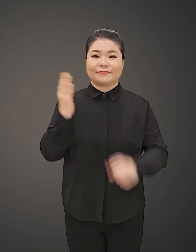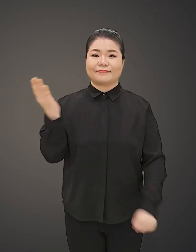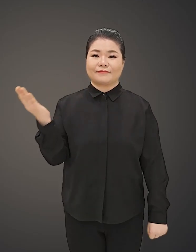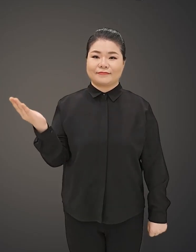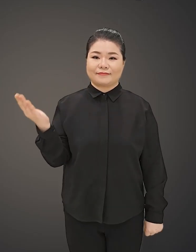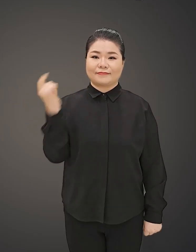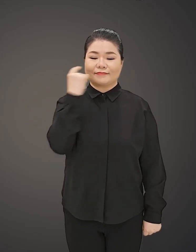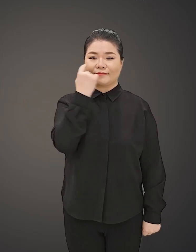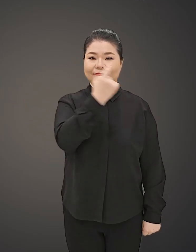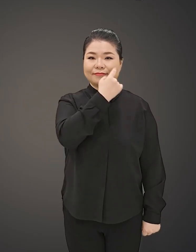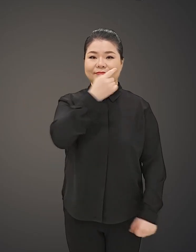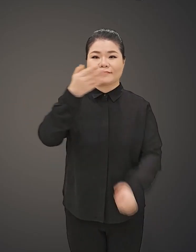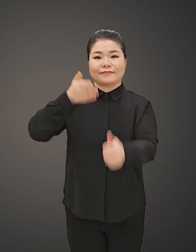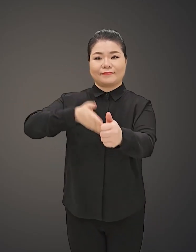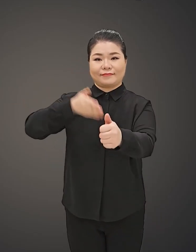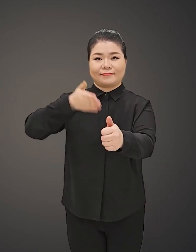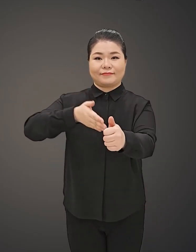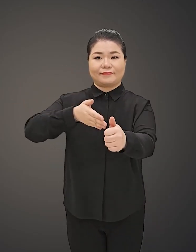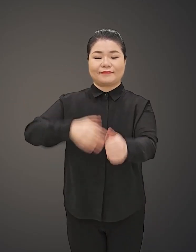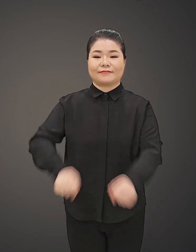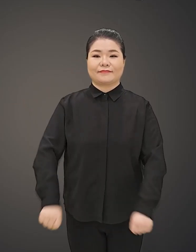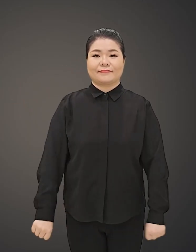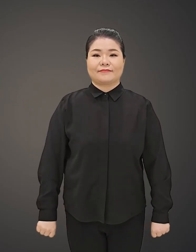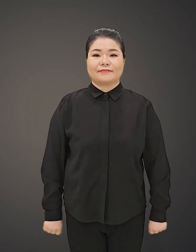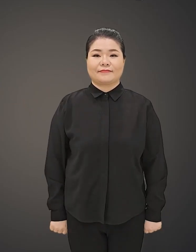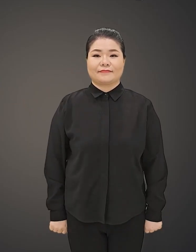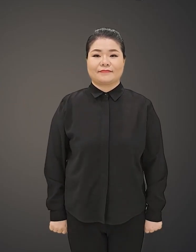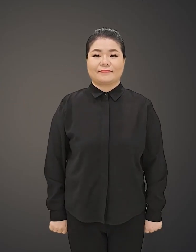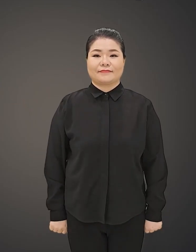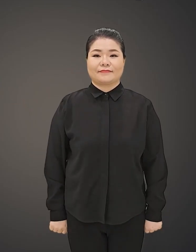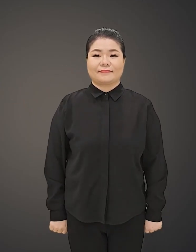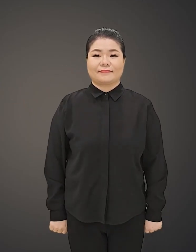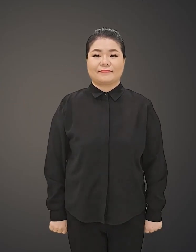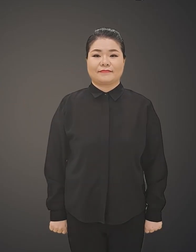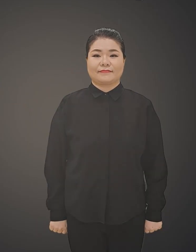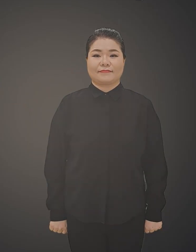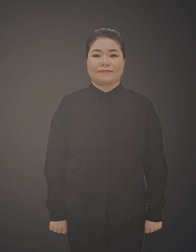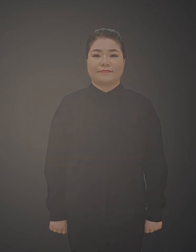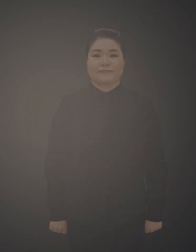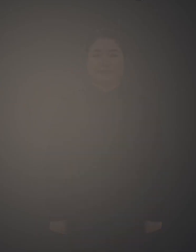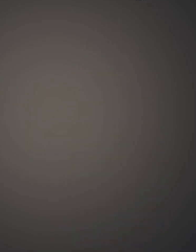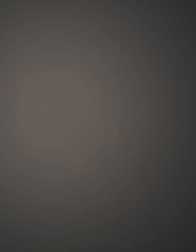최은영. 출판사 문학동네.